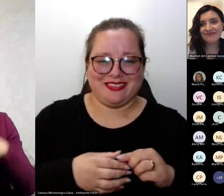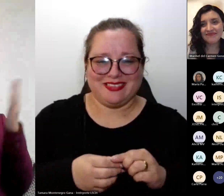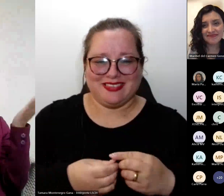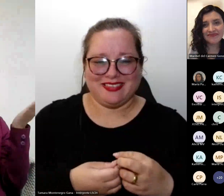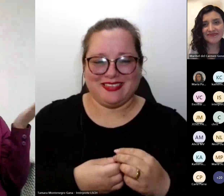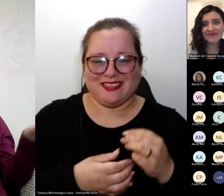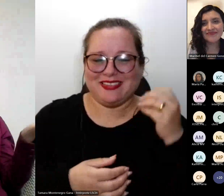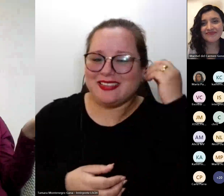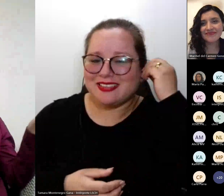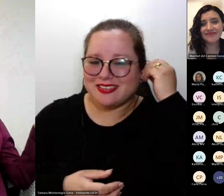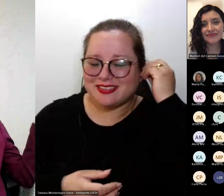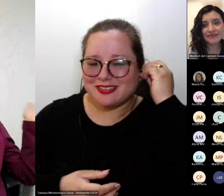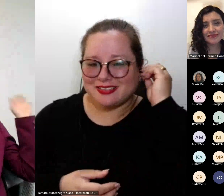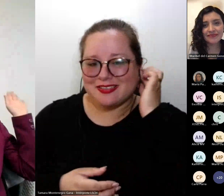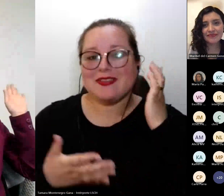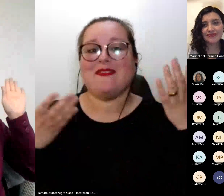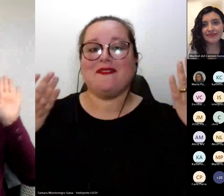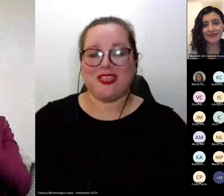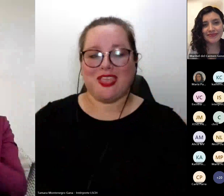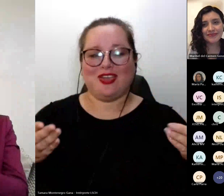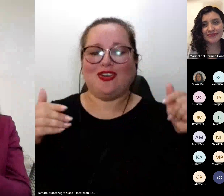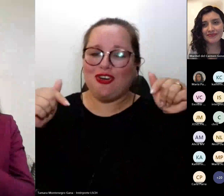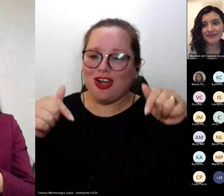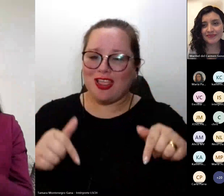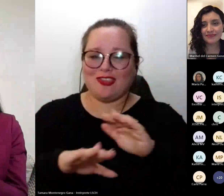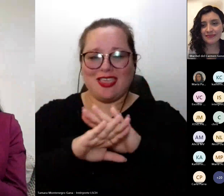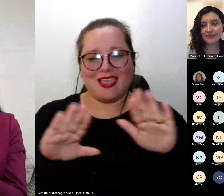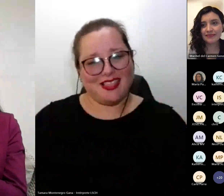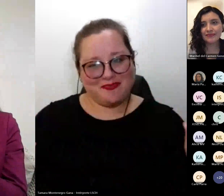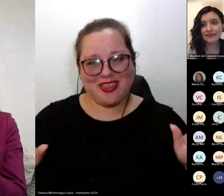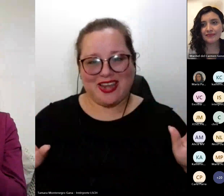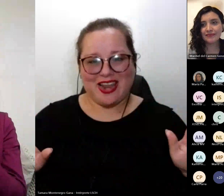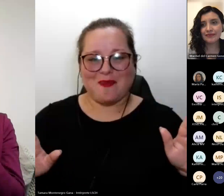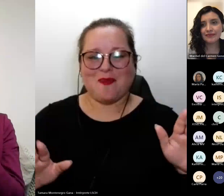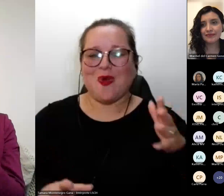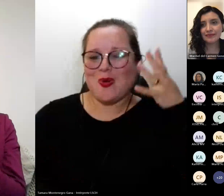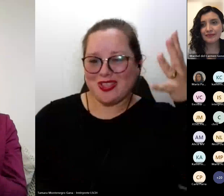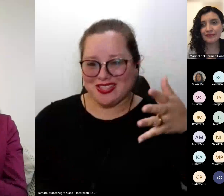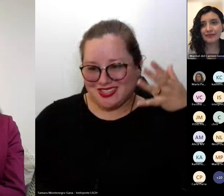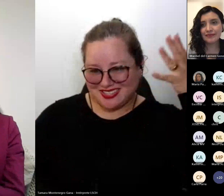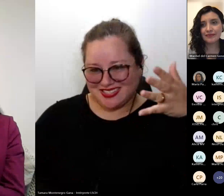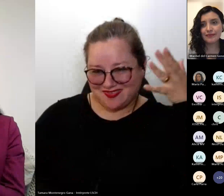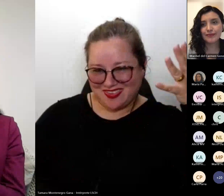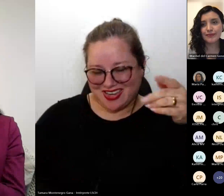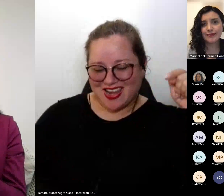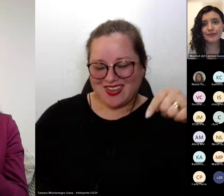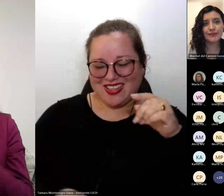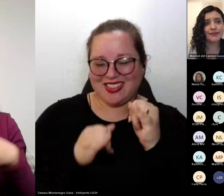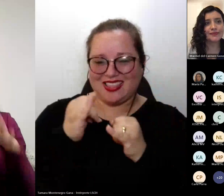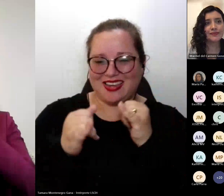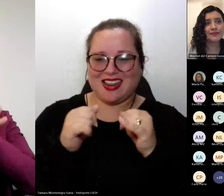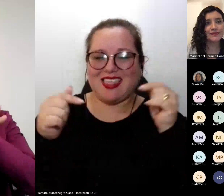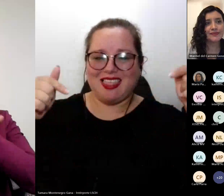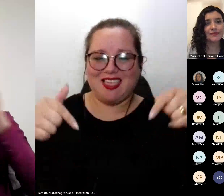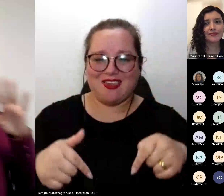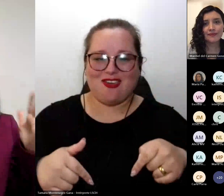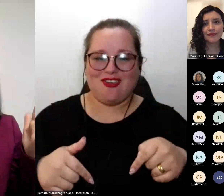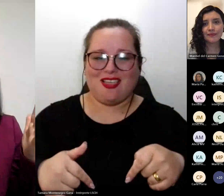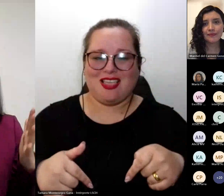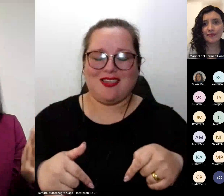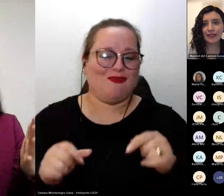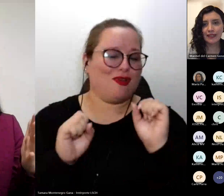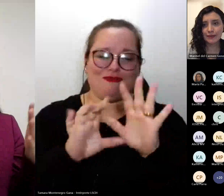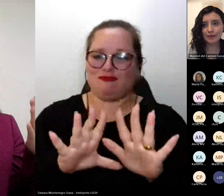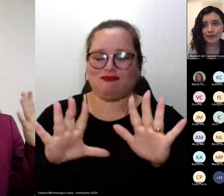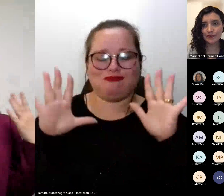Bien, con esto vamos a ir cerrando entonces nuestro seminario web del día de hoy.